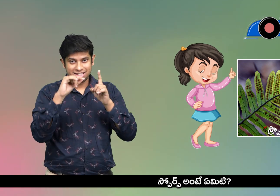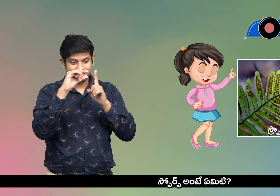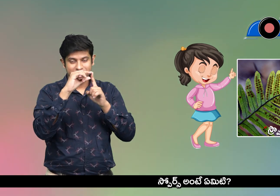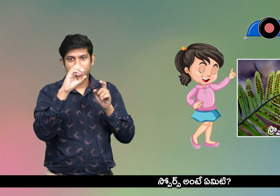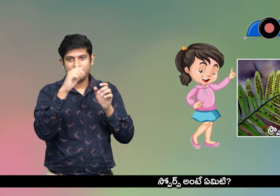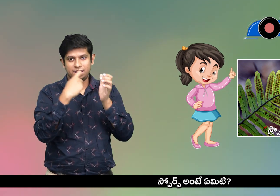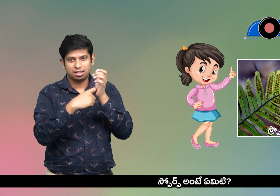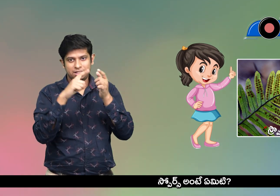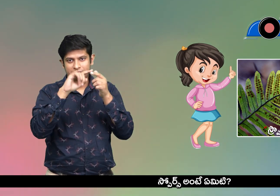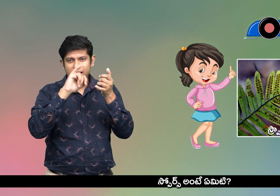స్పోర్స్ అంటే ఏమిటి?